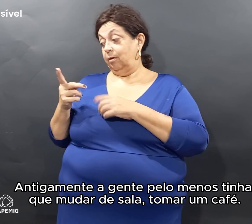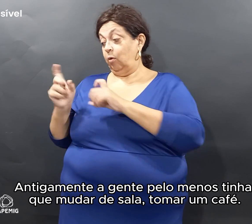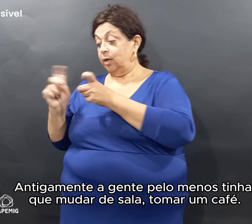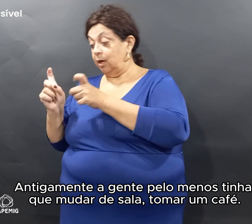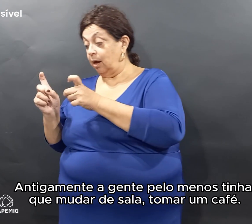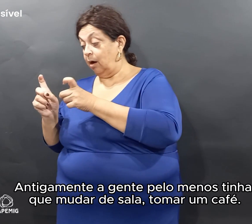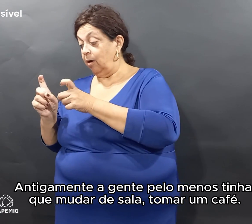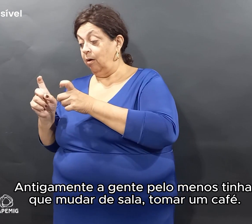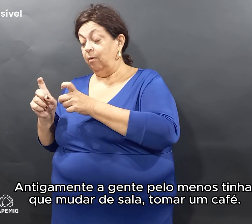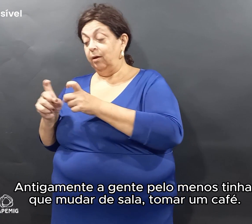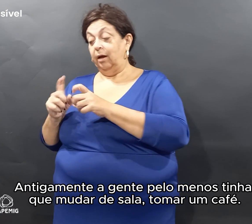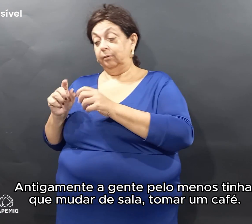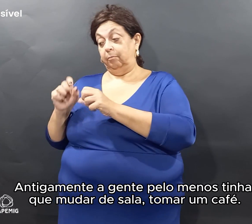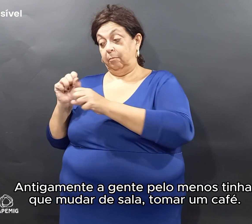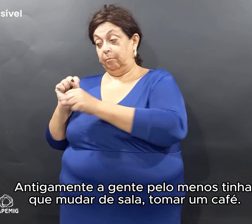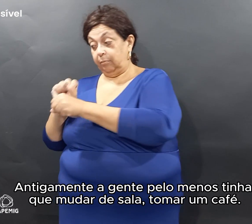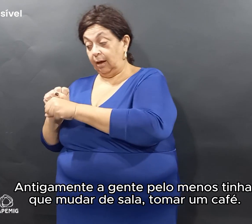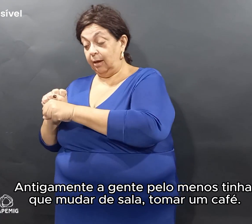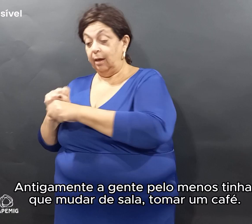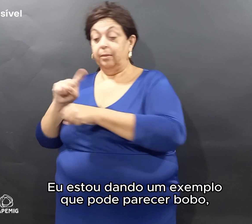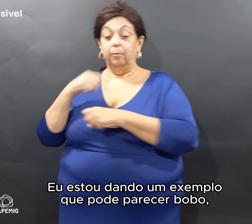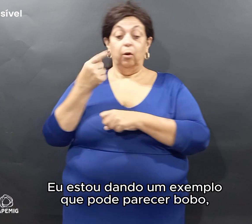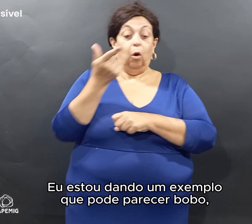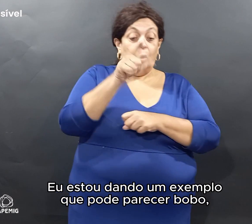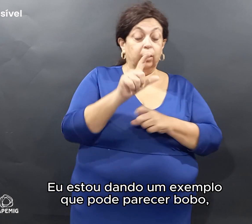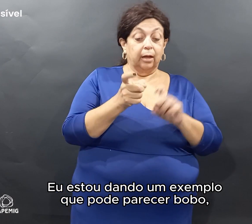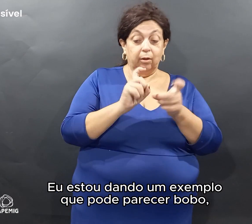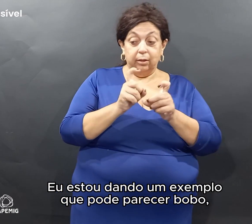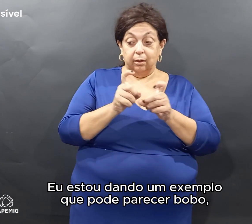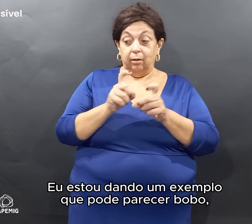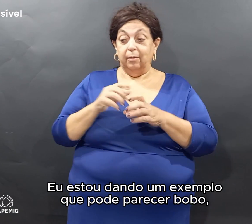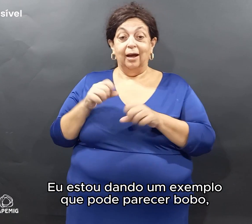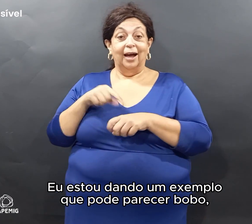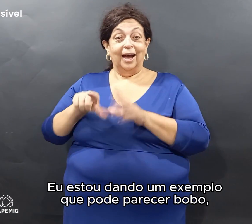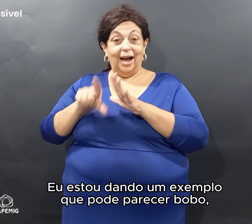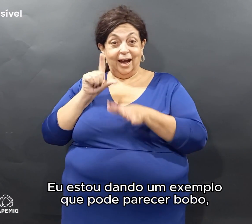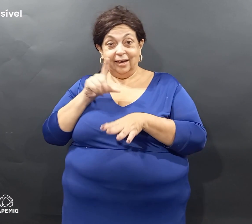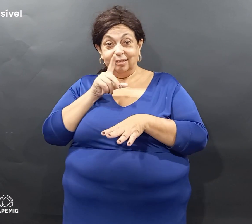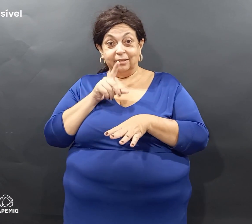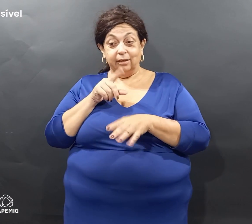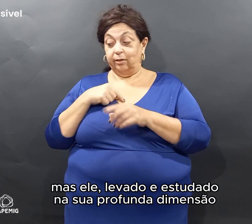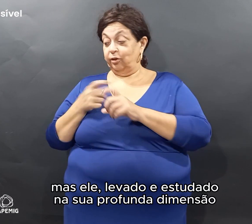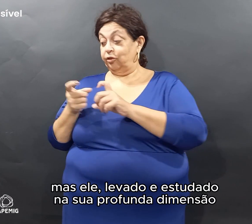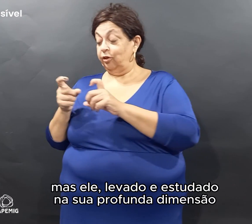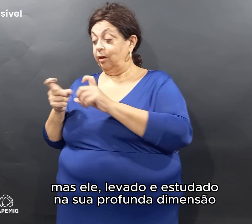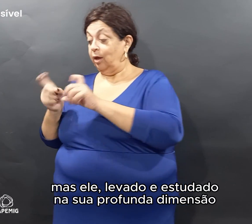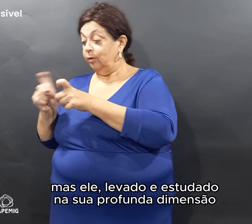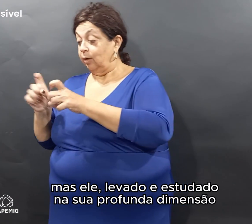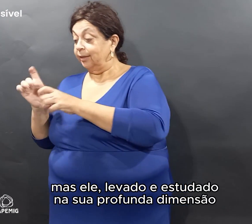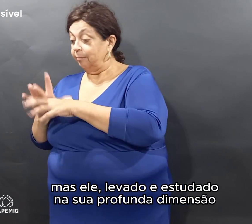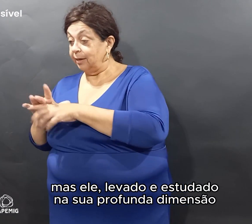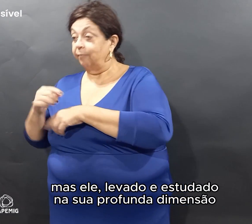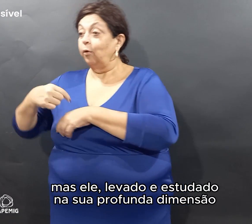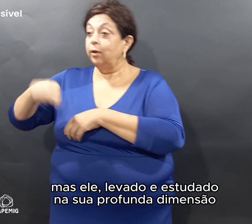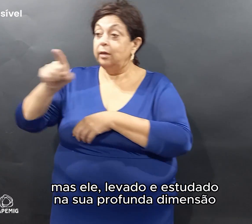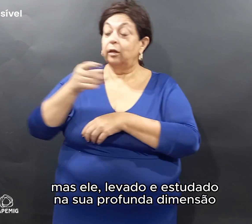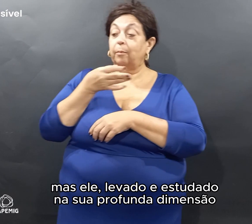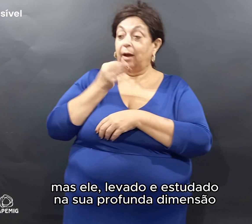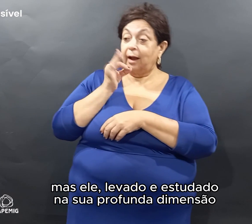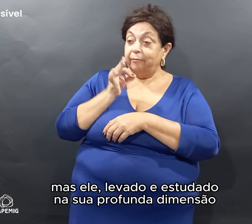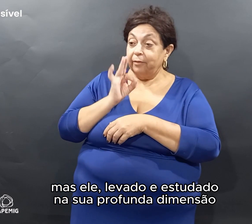mudar de sala, tomar um café. Eu estou dando um exemplo que pode parecer bobo, mas ele levado,